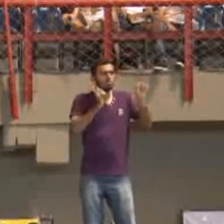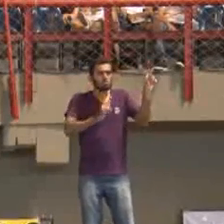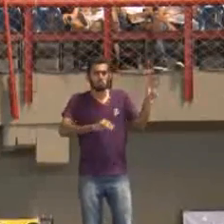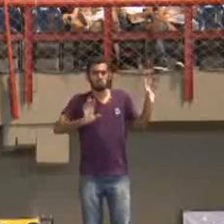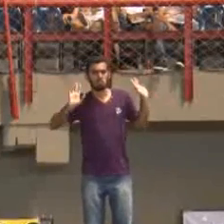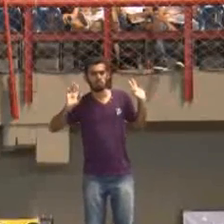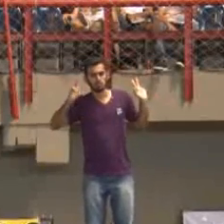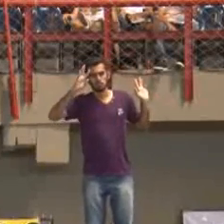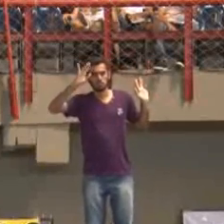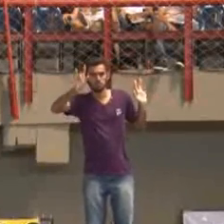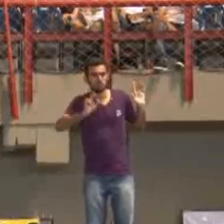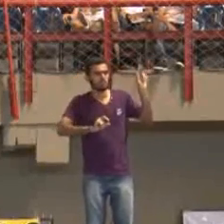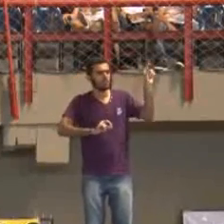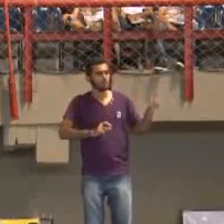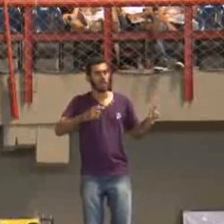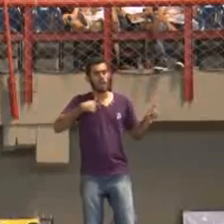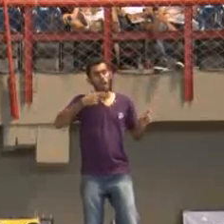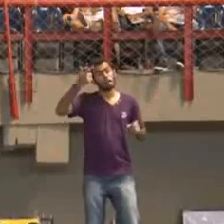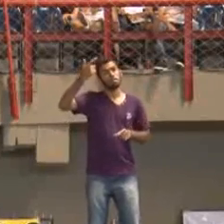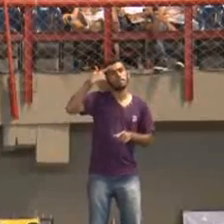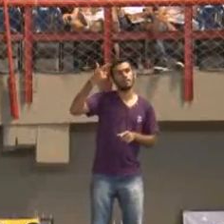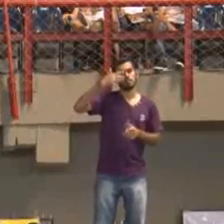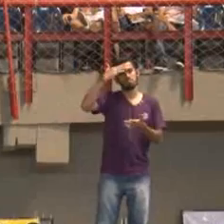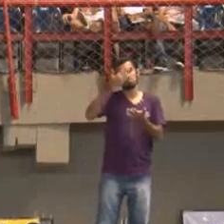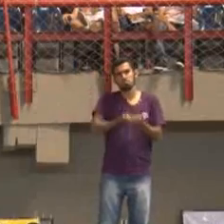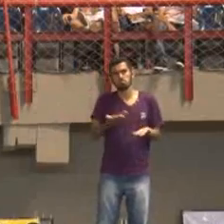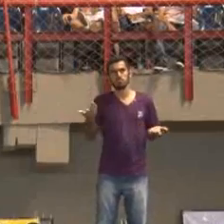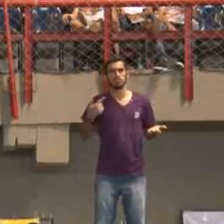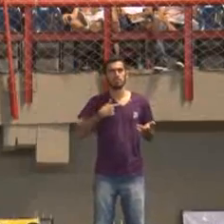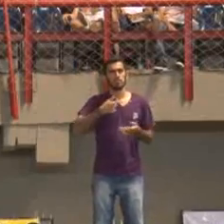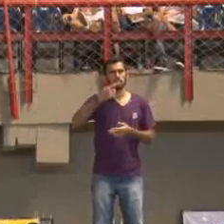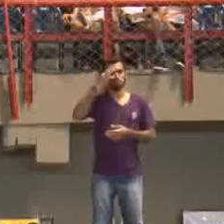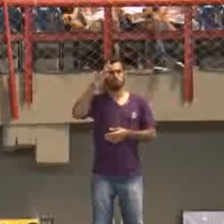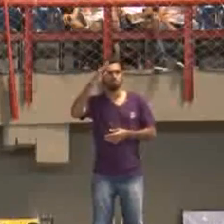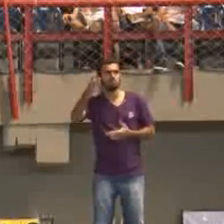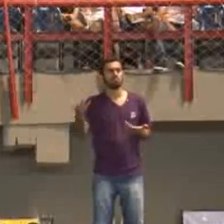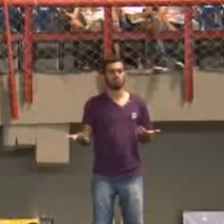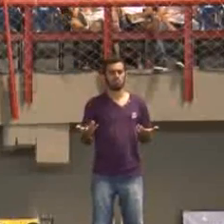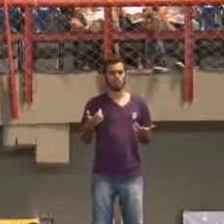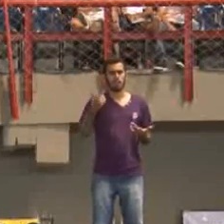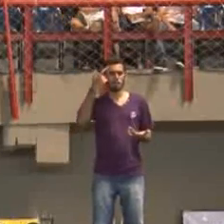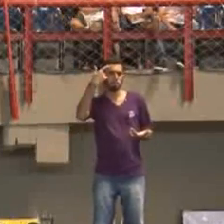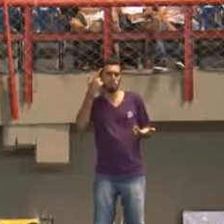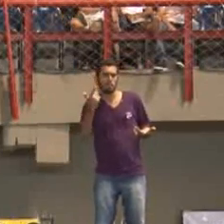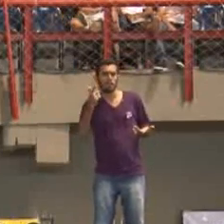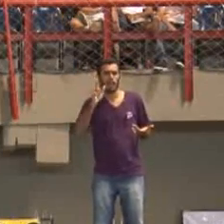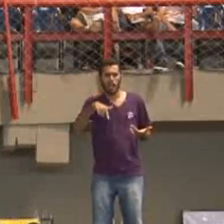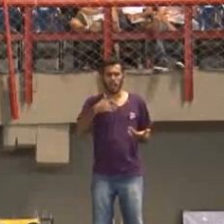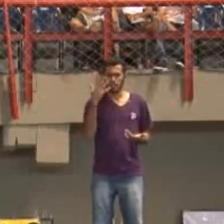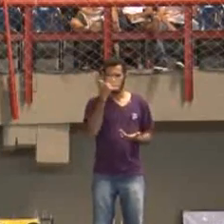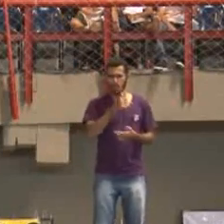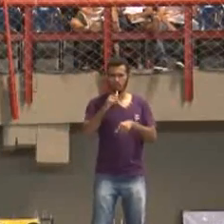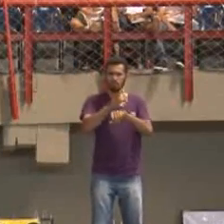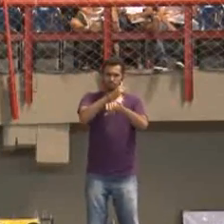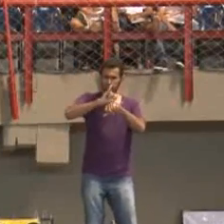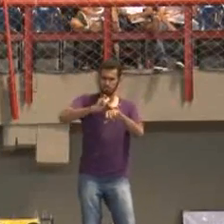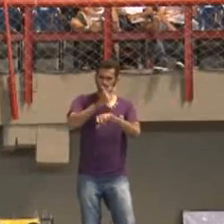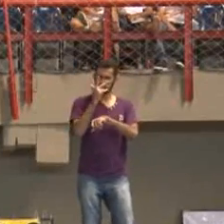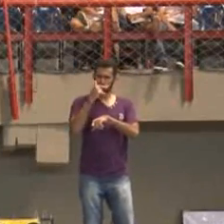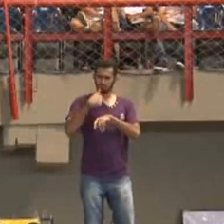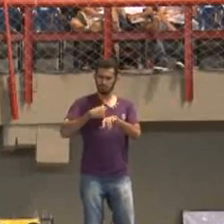acredita-se, imagina-se, crê-se, pensa-se. Não fica elegante, né? Texto